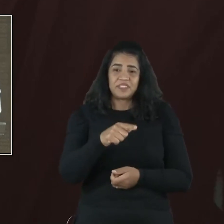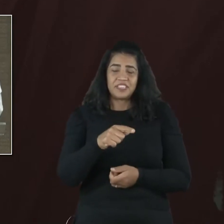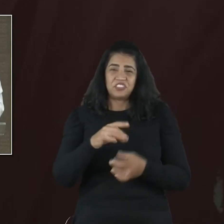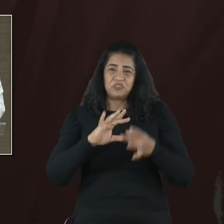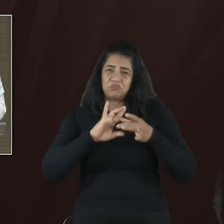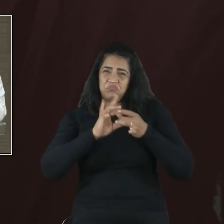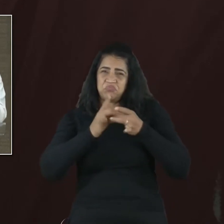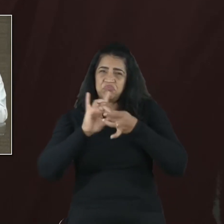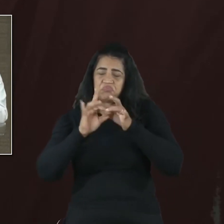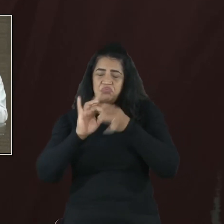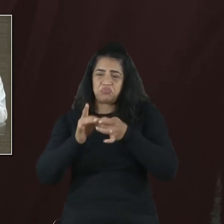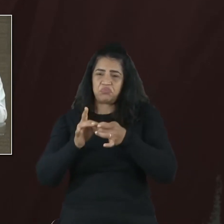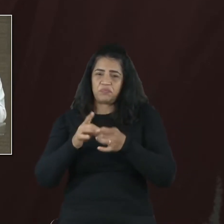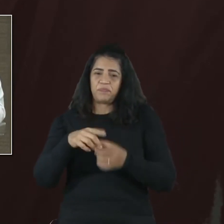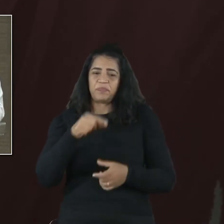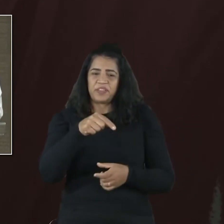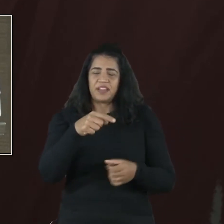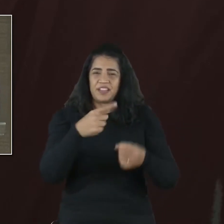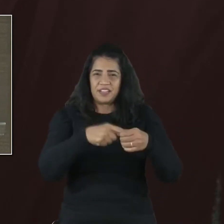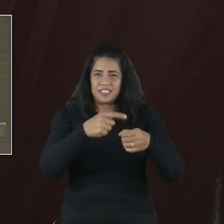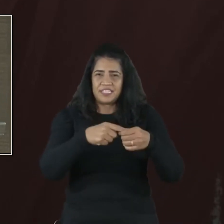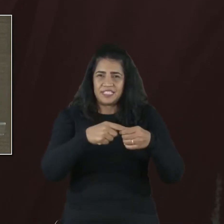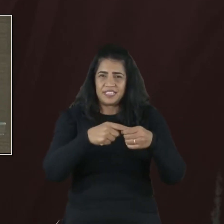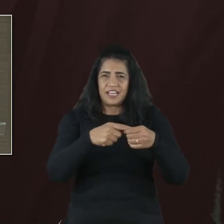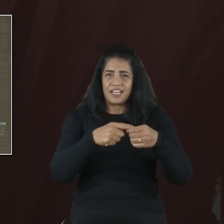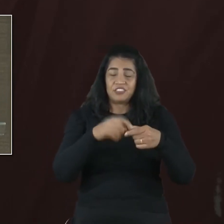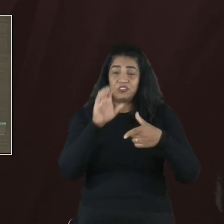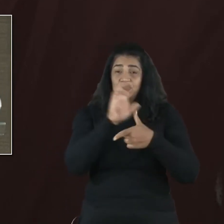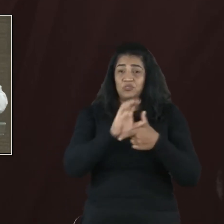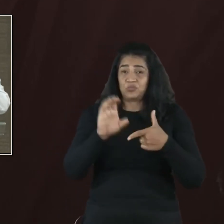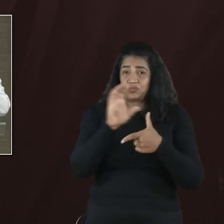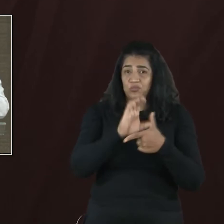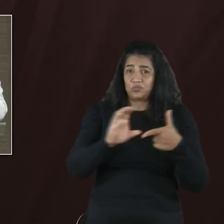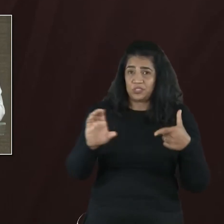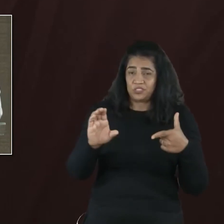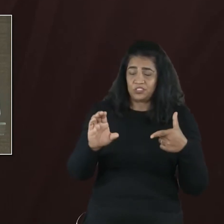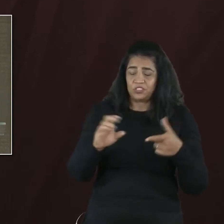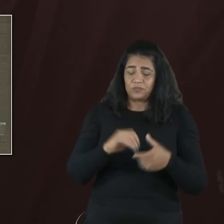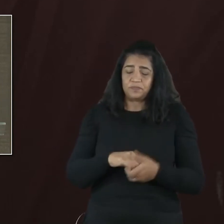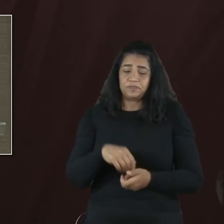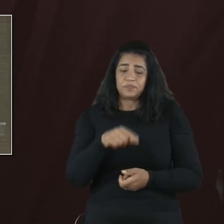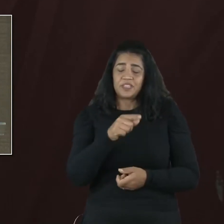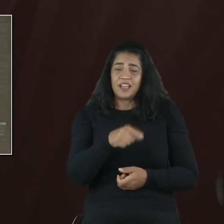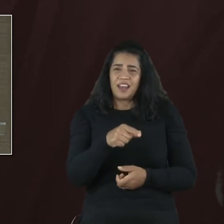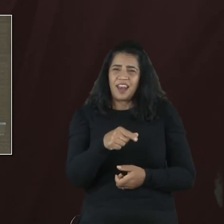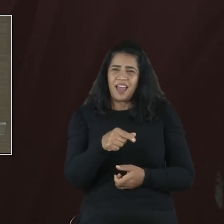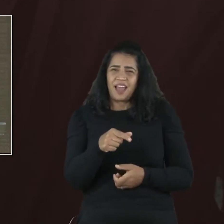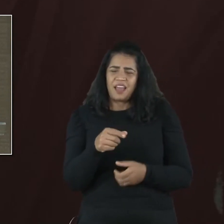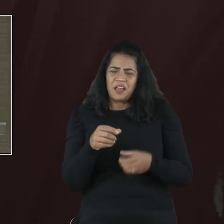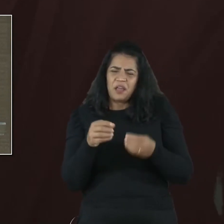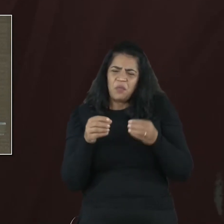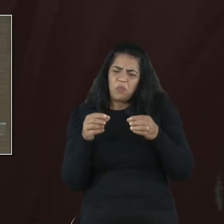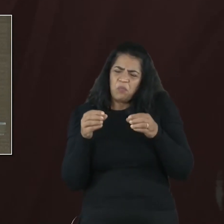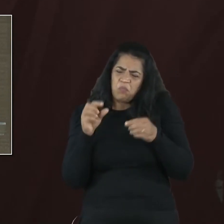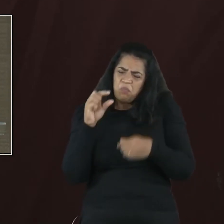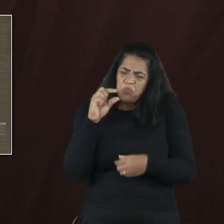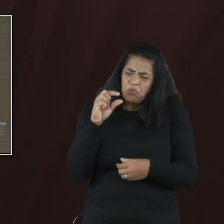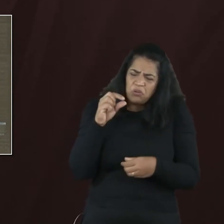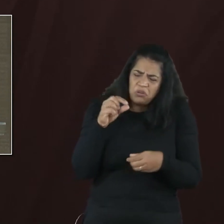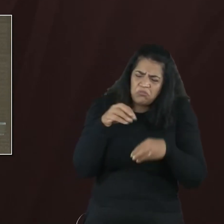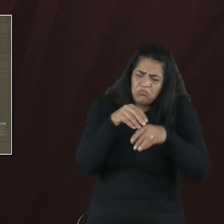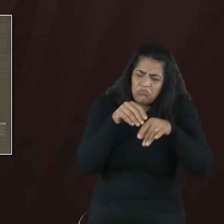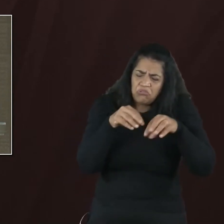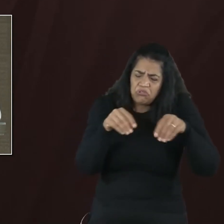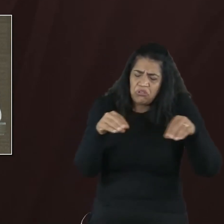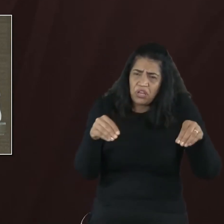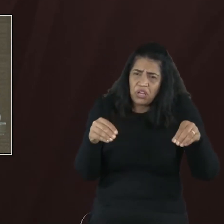porque Corinto fica num istmo. Istmo é um estreito de terra que liga a uma outra porção maior